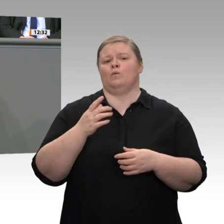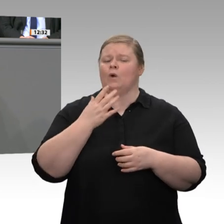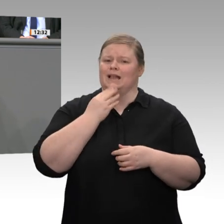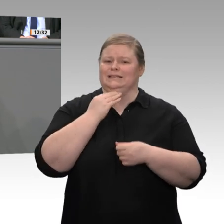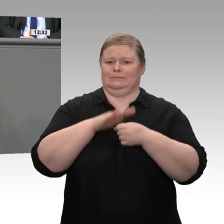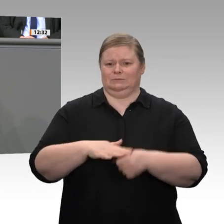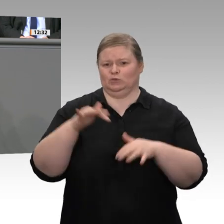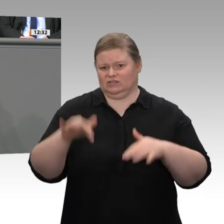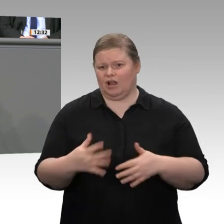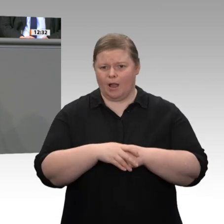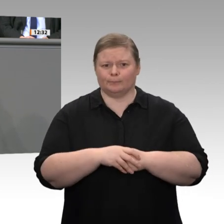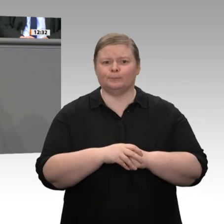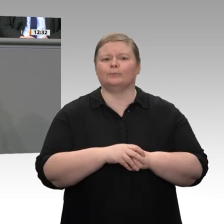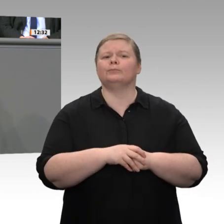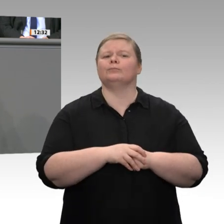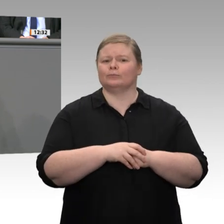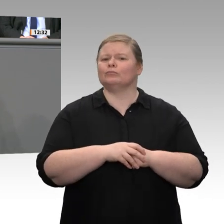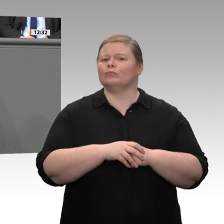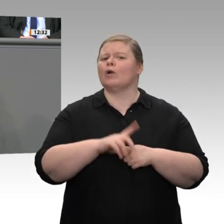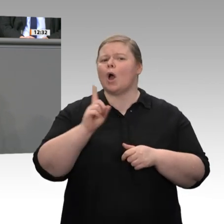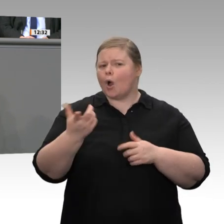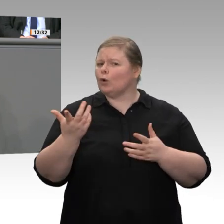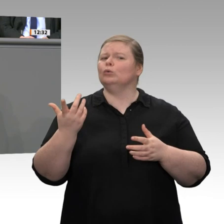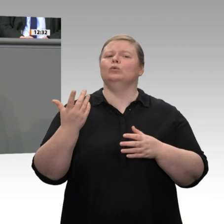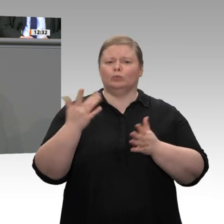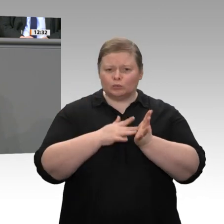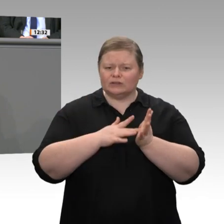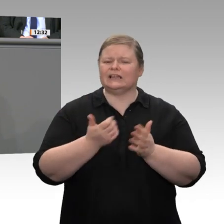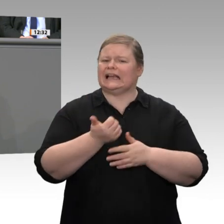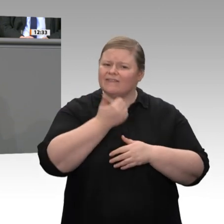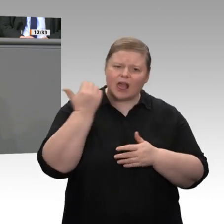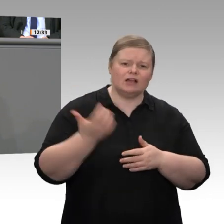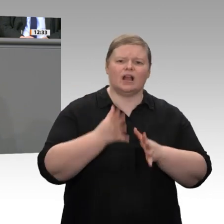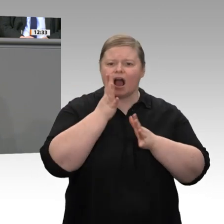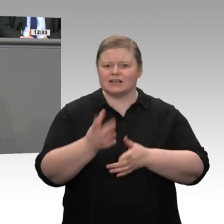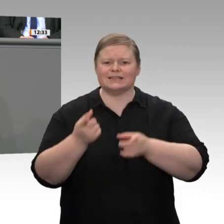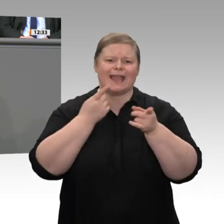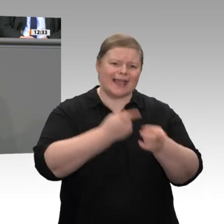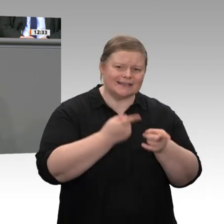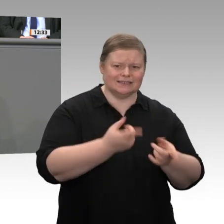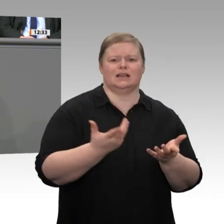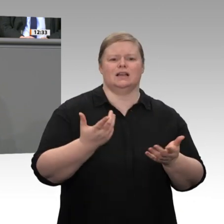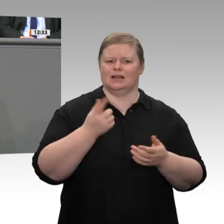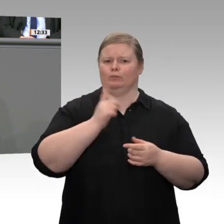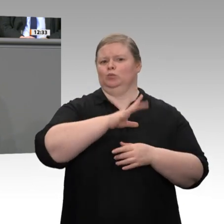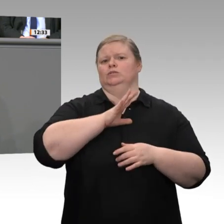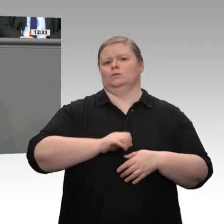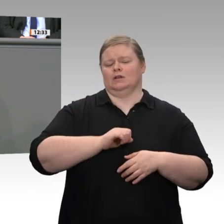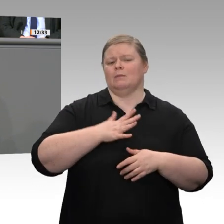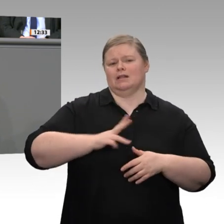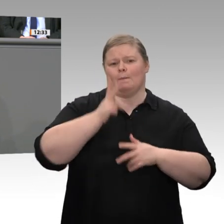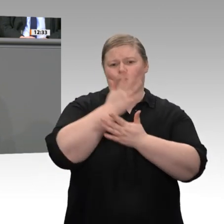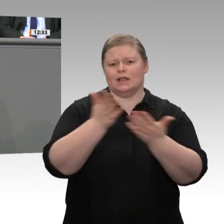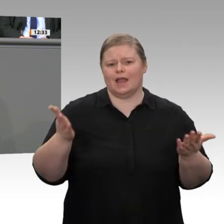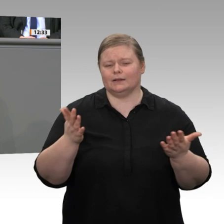Autorin Myrna Funk es anlässlich des diesjährigen Gedenktages formulierte, ich zitiere: man wird antisemitischen